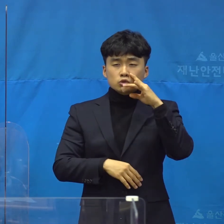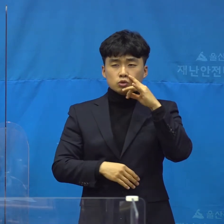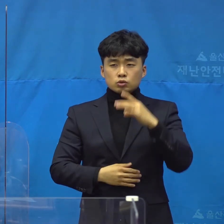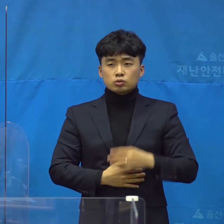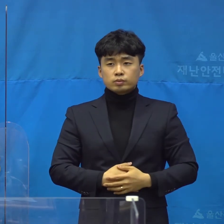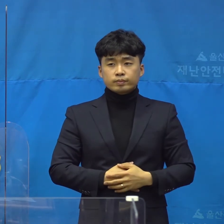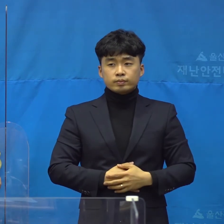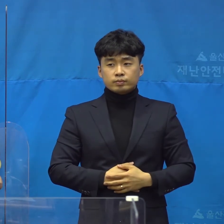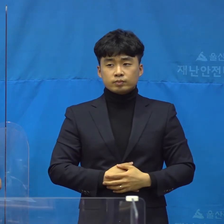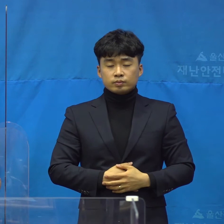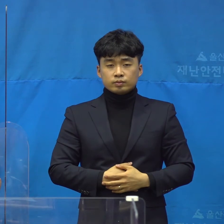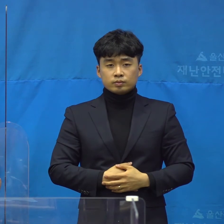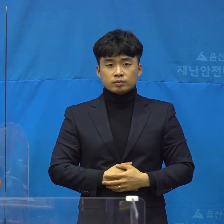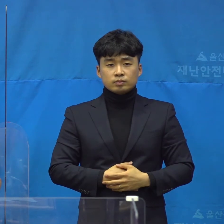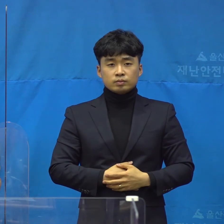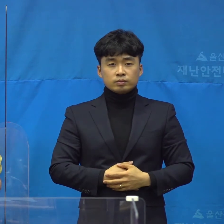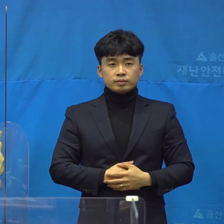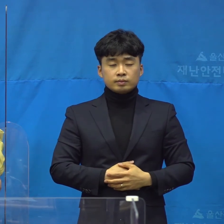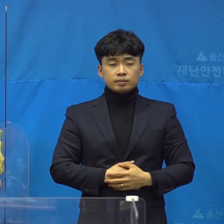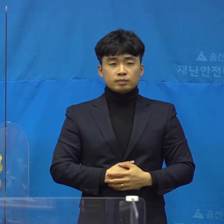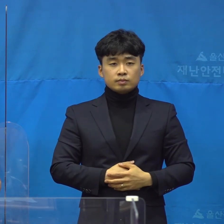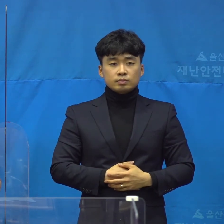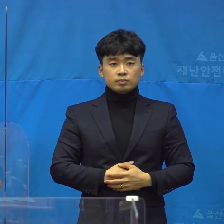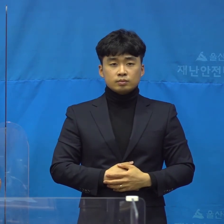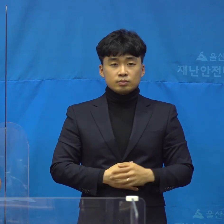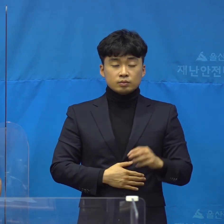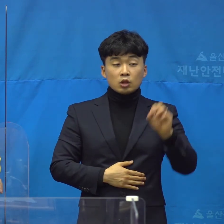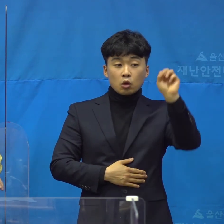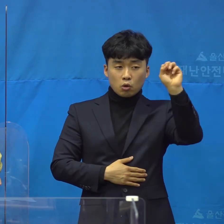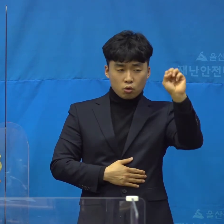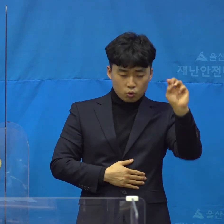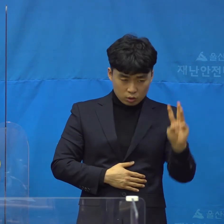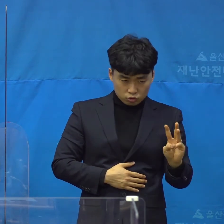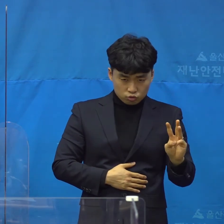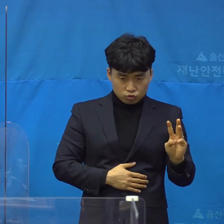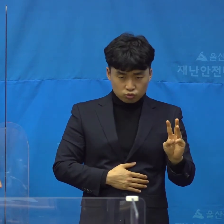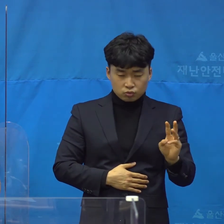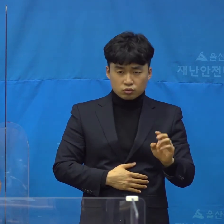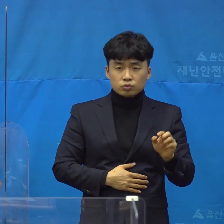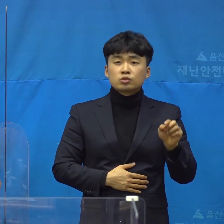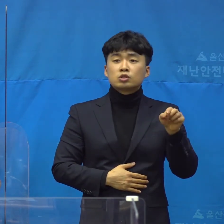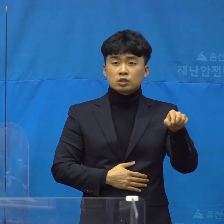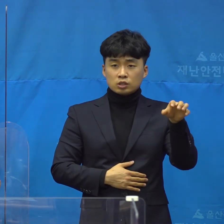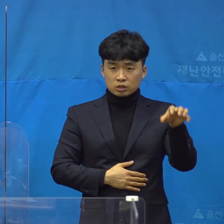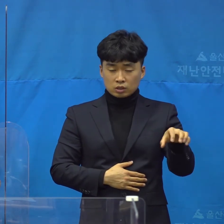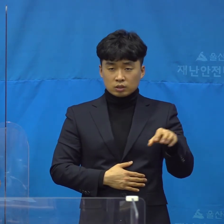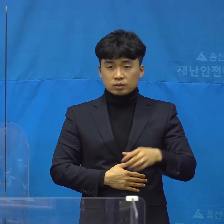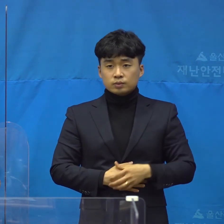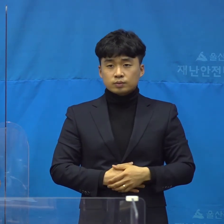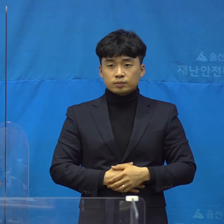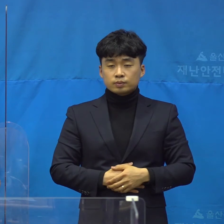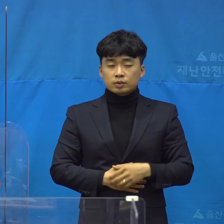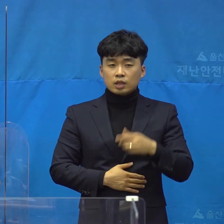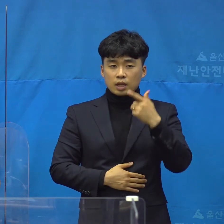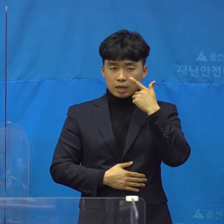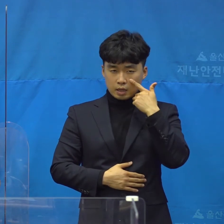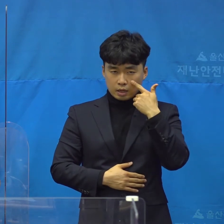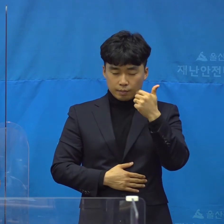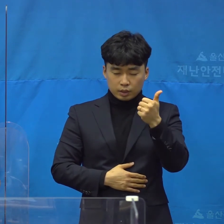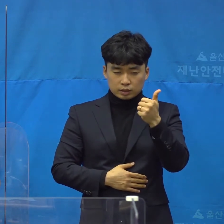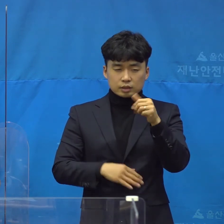같이 좀 얘기해 주셨으면 좋겠습니다. 우선 광주 갔다 오신 거는 저희들이 보니까 그